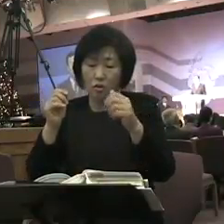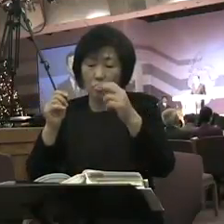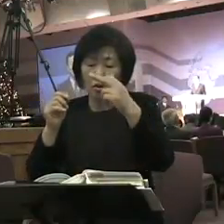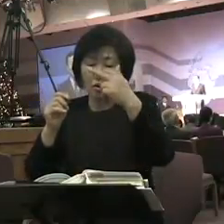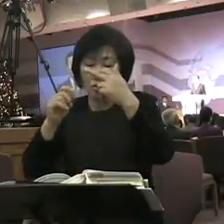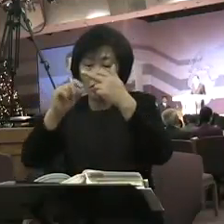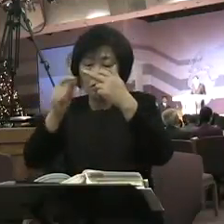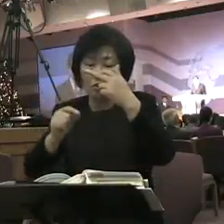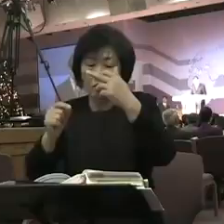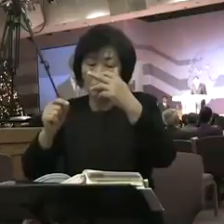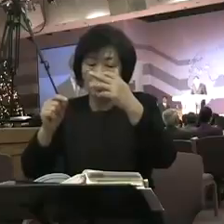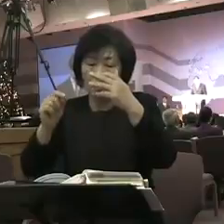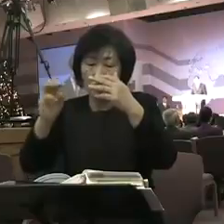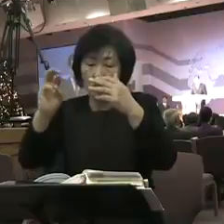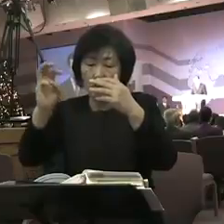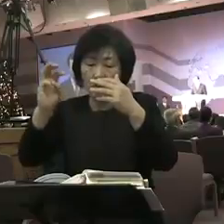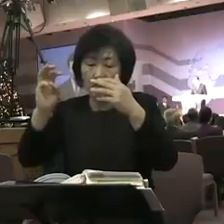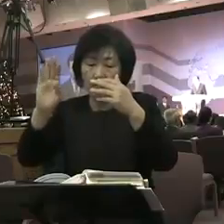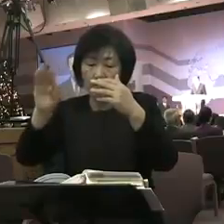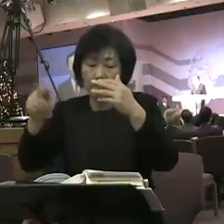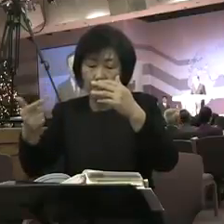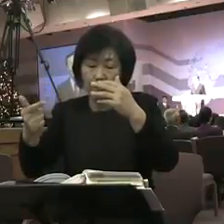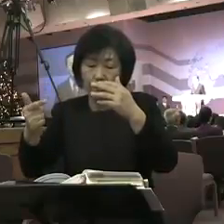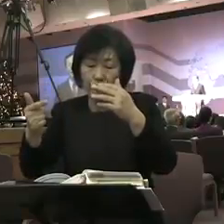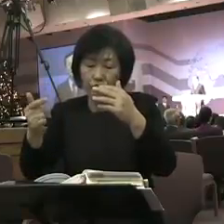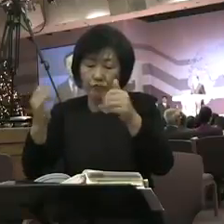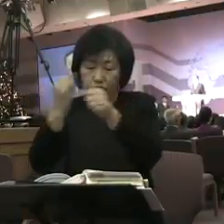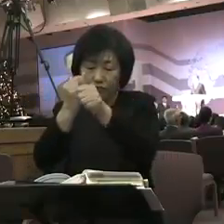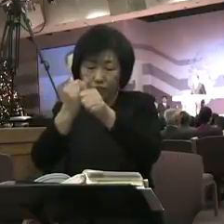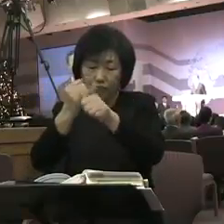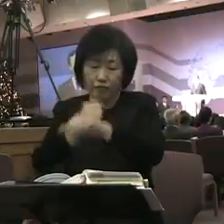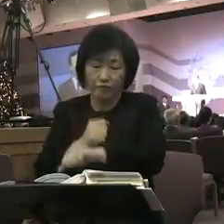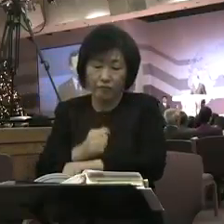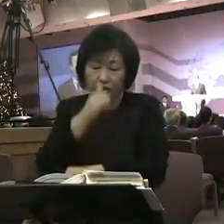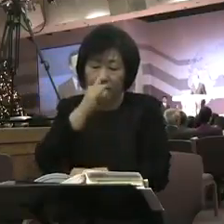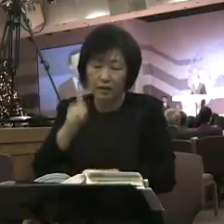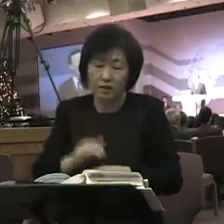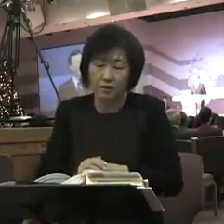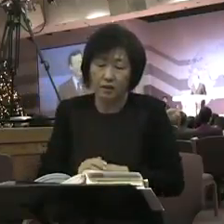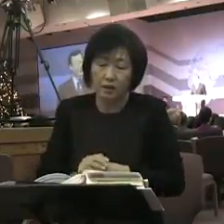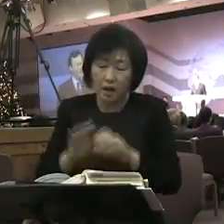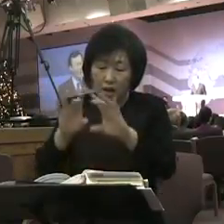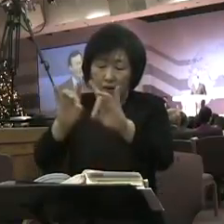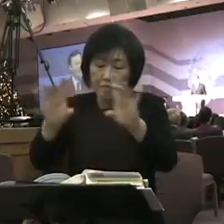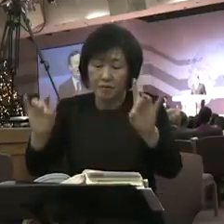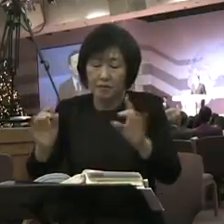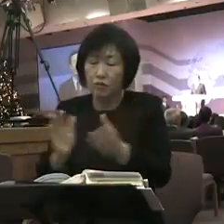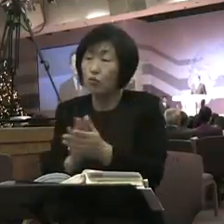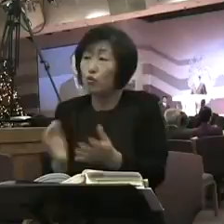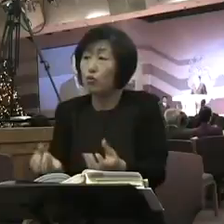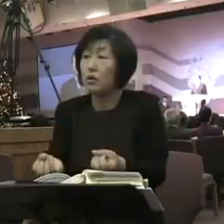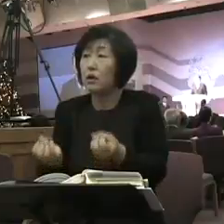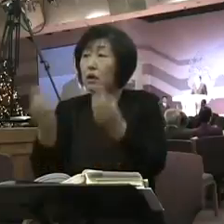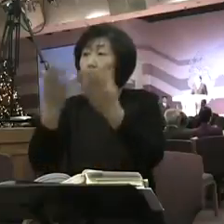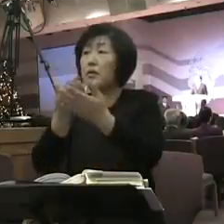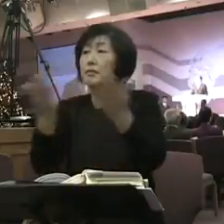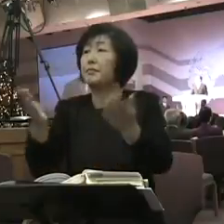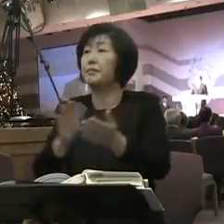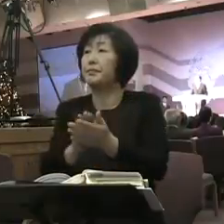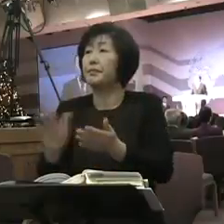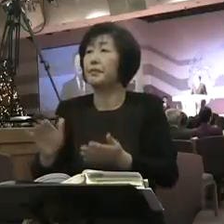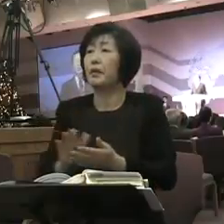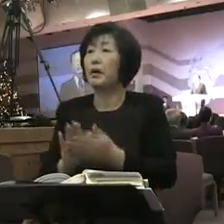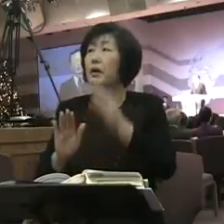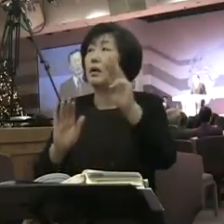가든 뷔페에서 있습니다. 여러분들을 축복하고 한 분 한 분씩 주님의 이름으로 정말 축하드립니다. 오늘 3부